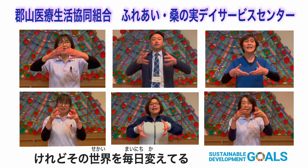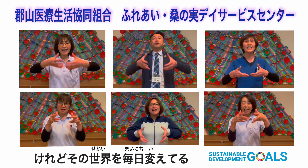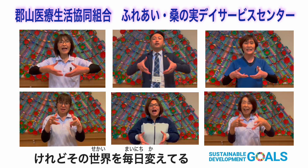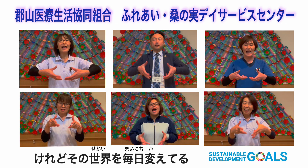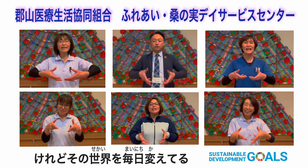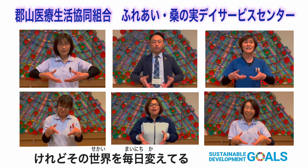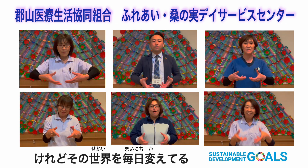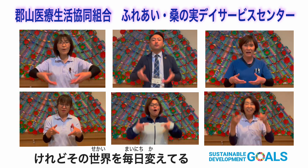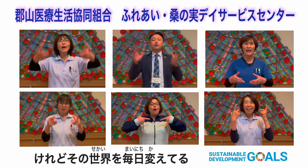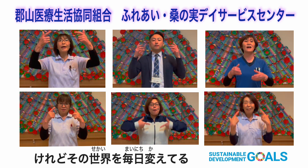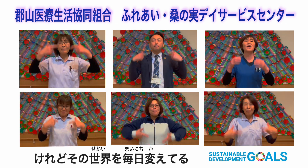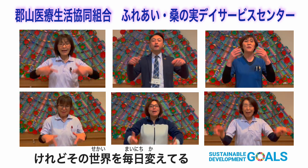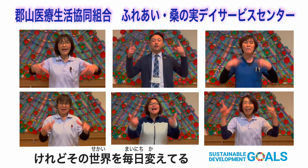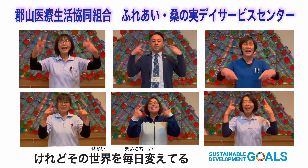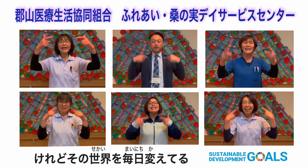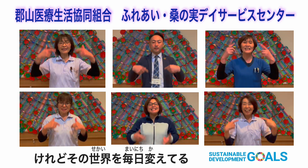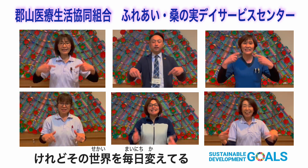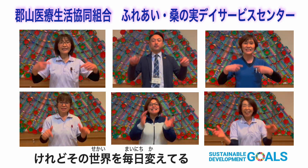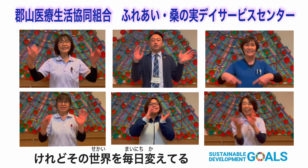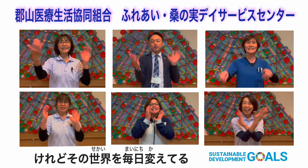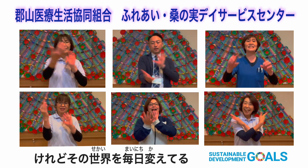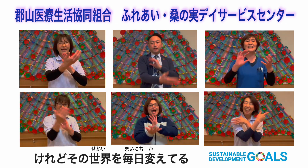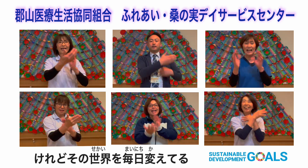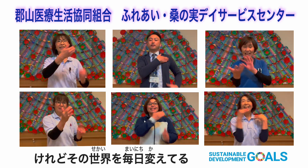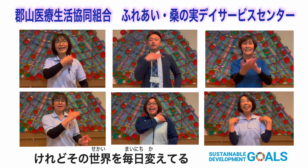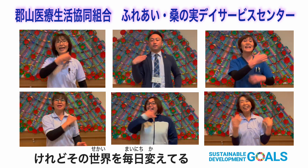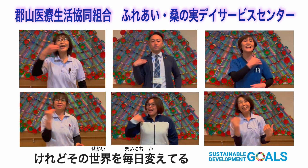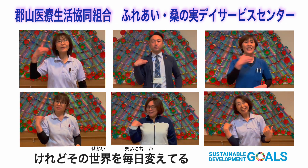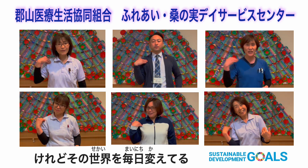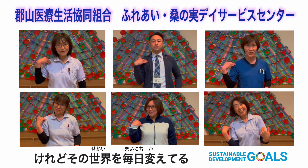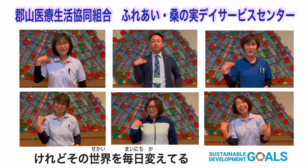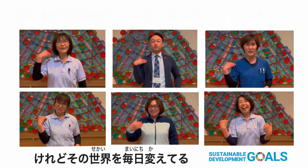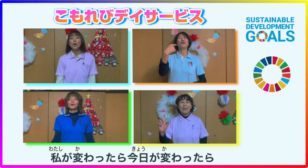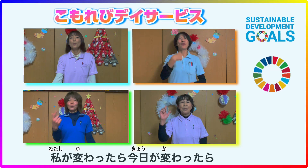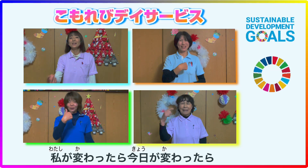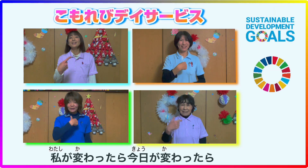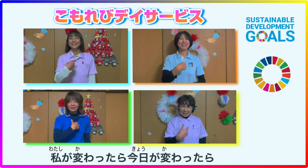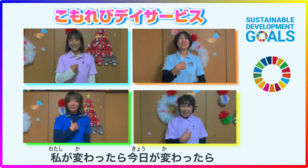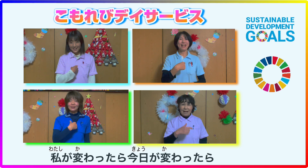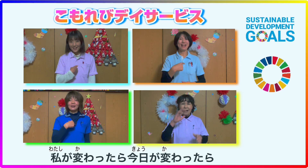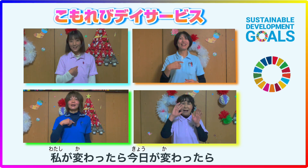が。